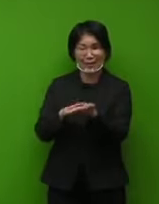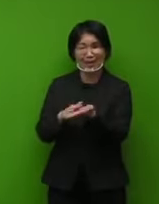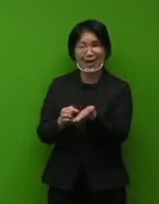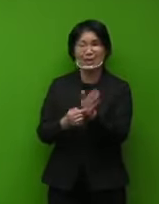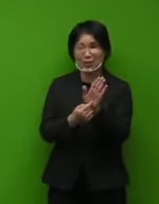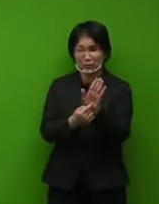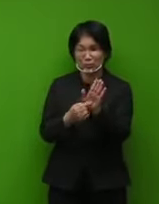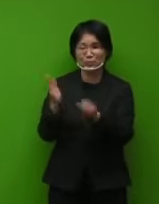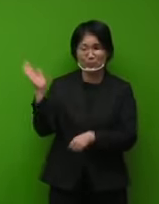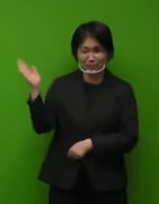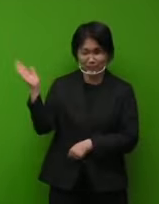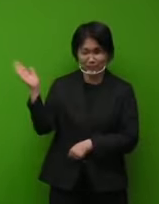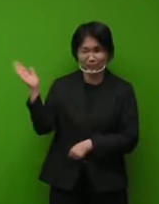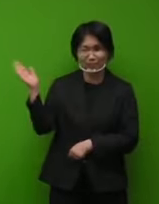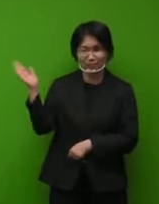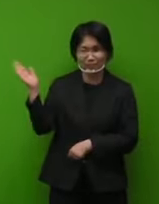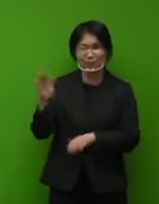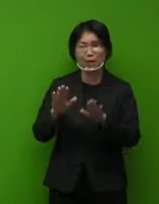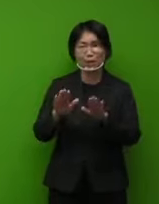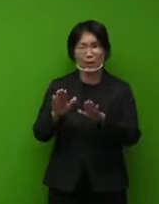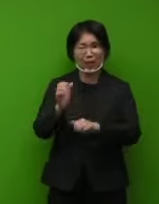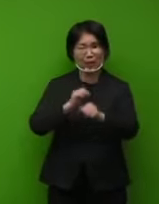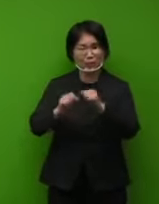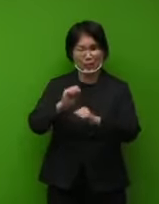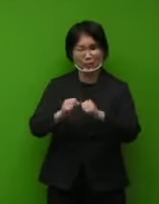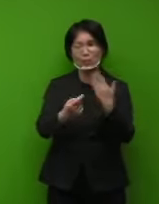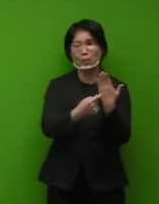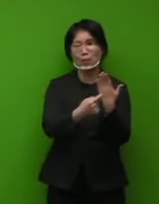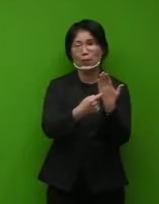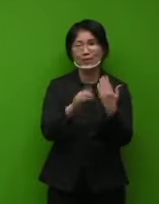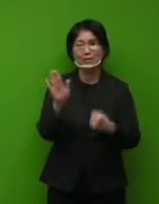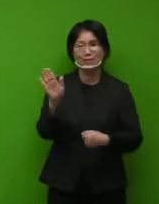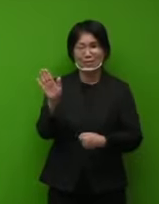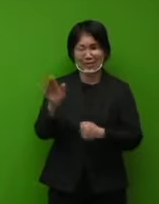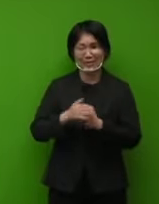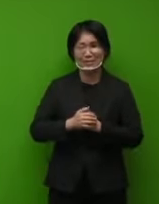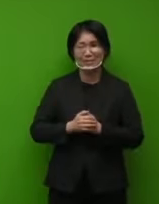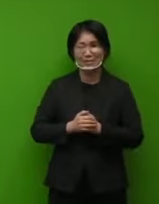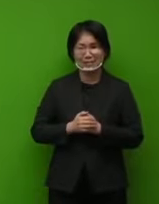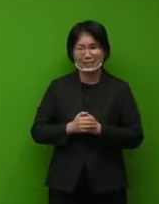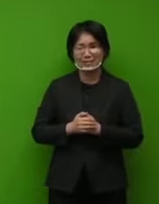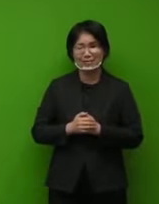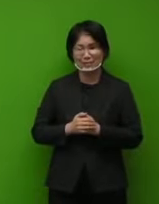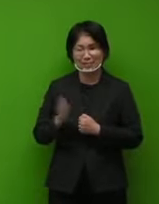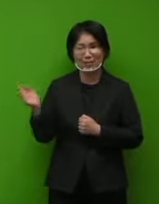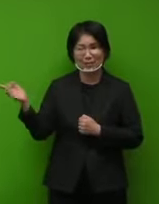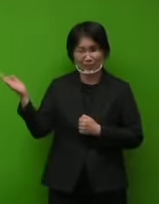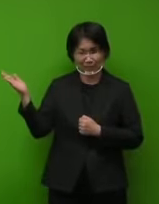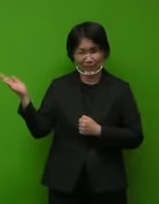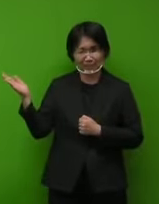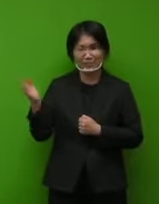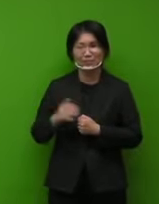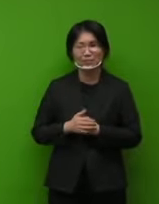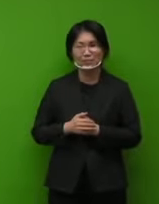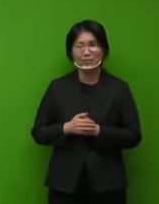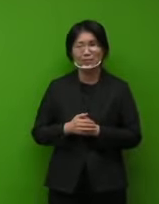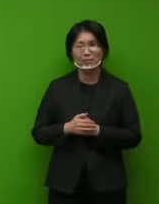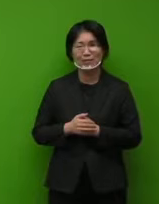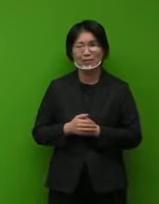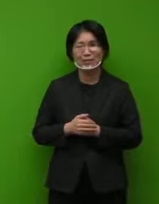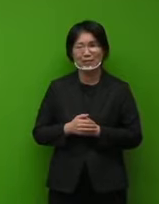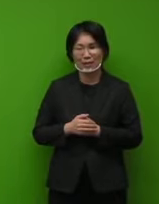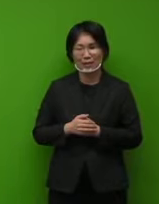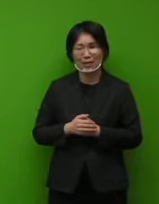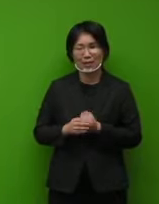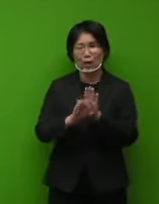ね、今回やっていくもののポイントでありますけれども、すでに臨時検査拠点申し上げております。それから抗原